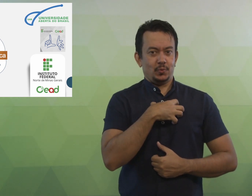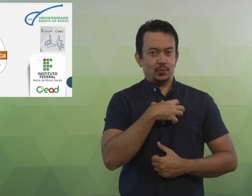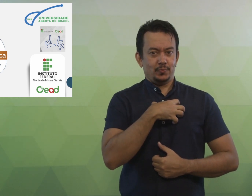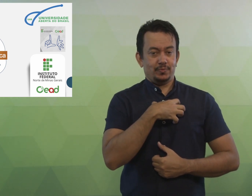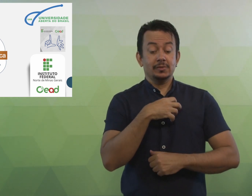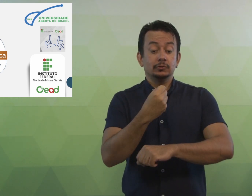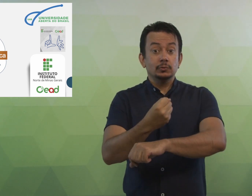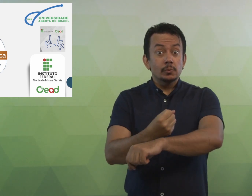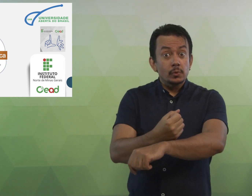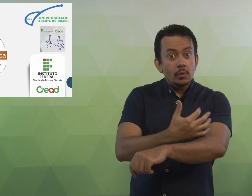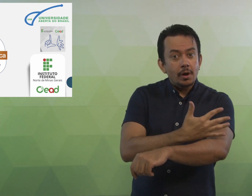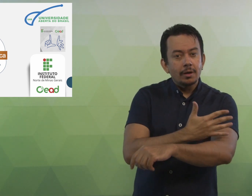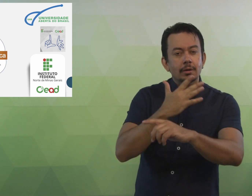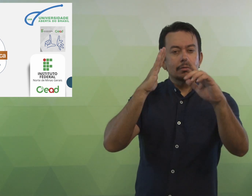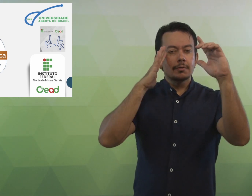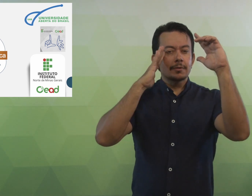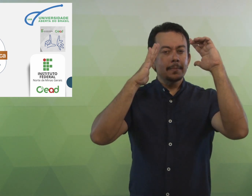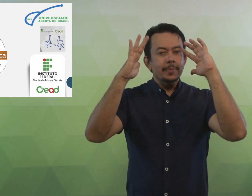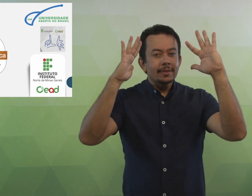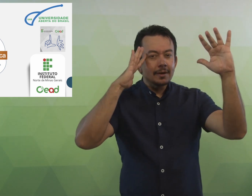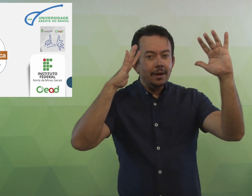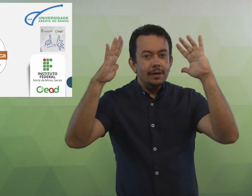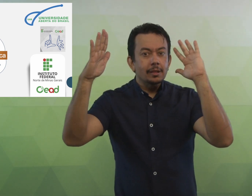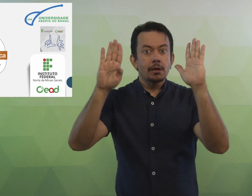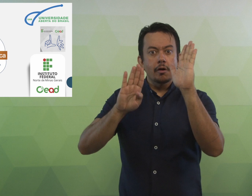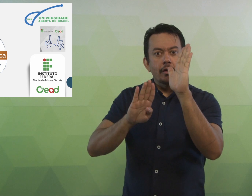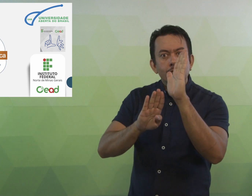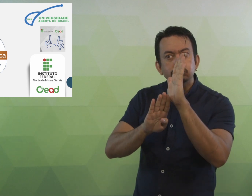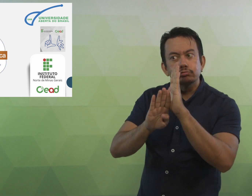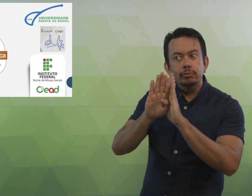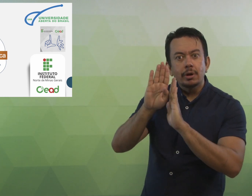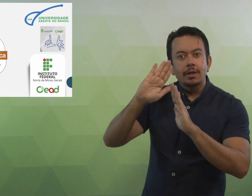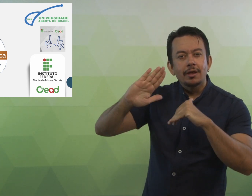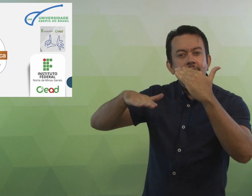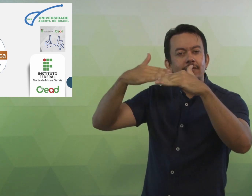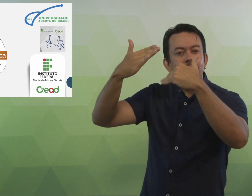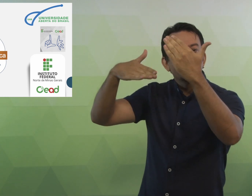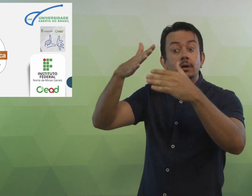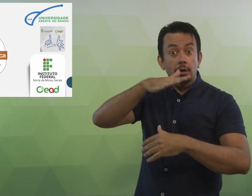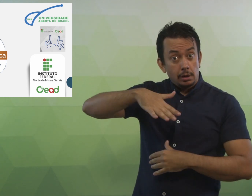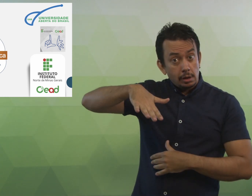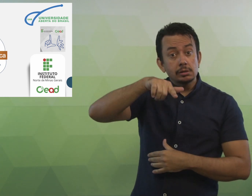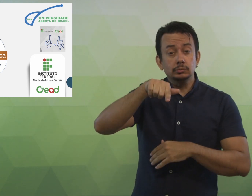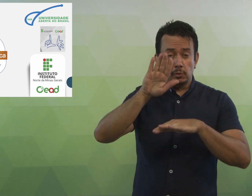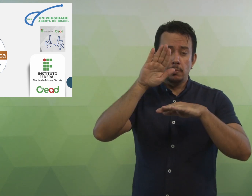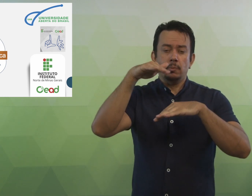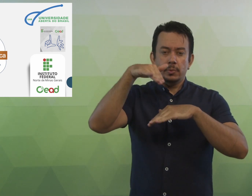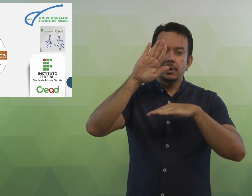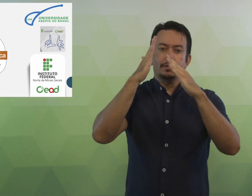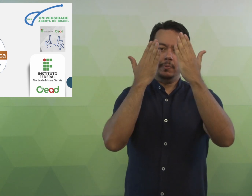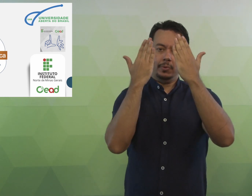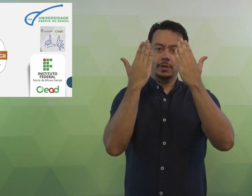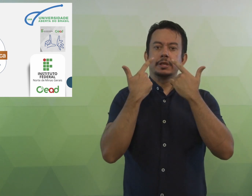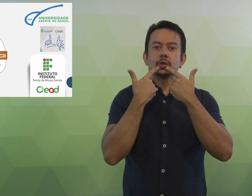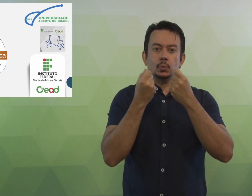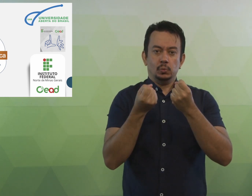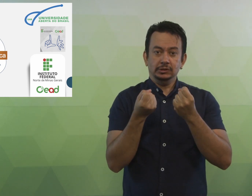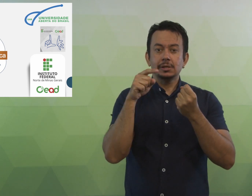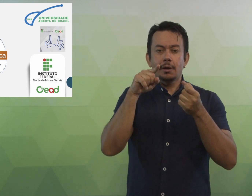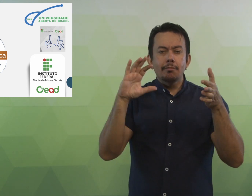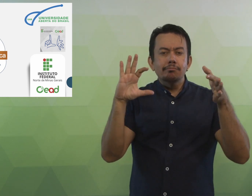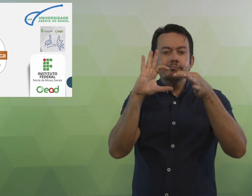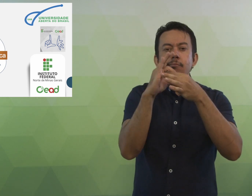Nós já trabalhamos sobre isso, sobre os sentimentos, sobre o que pensamos e sobre a evolução do